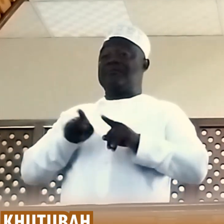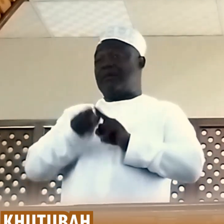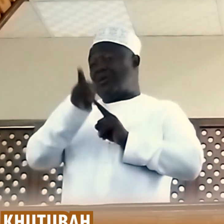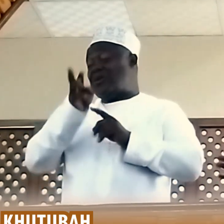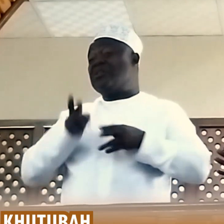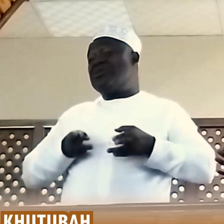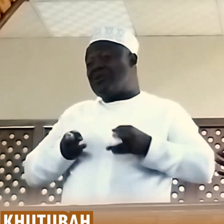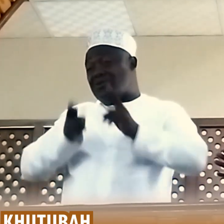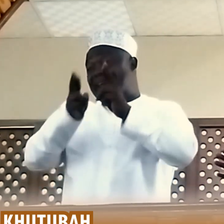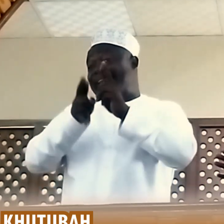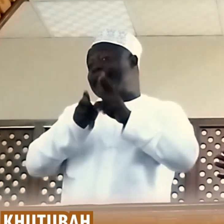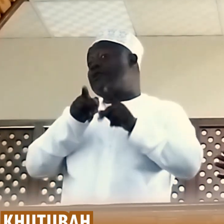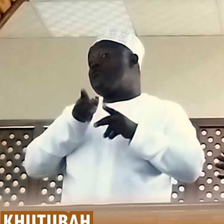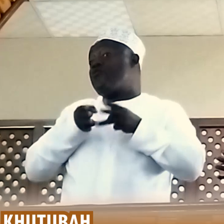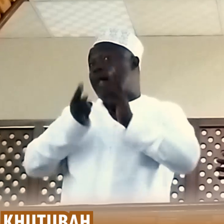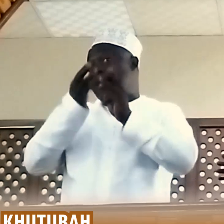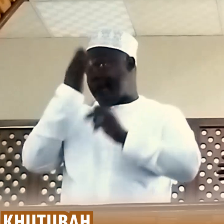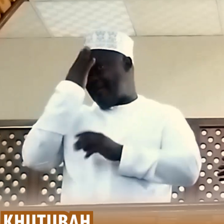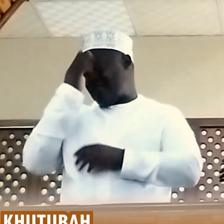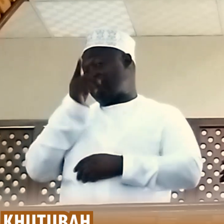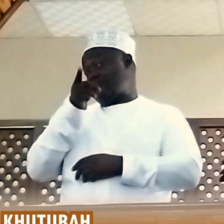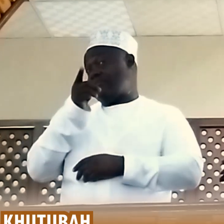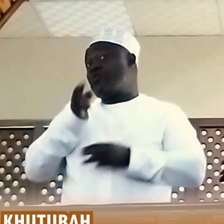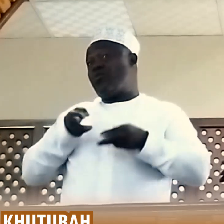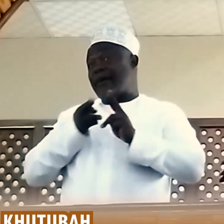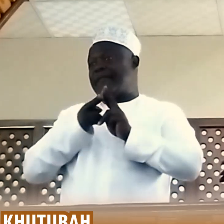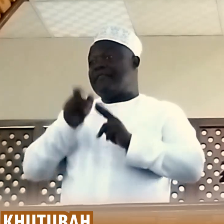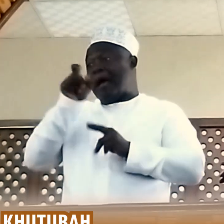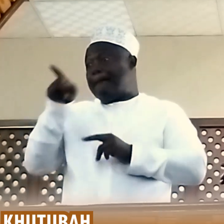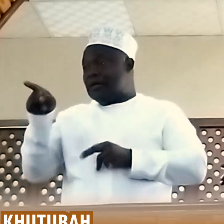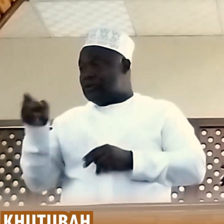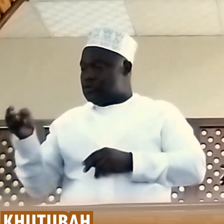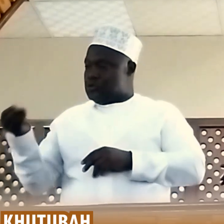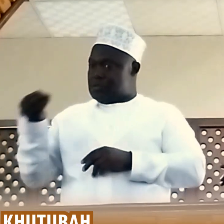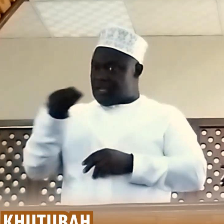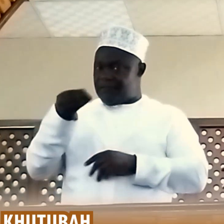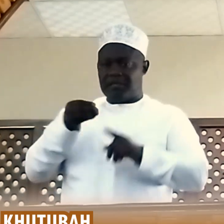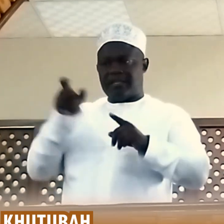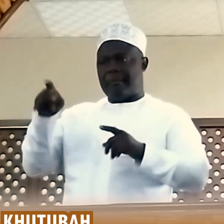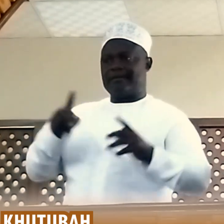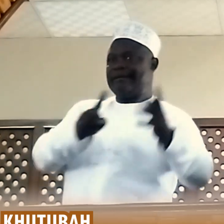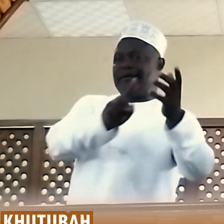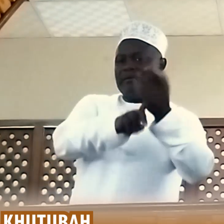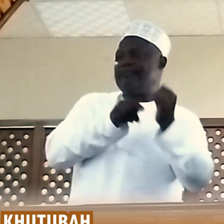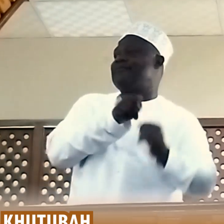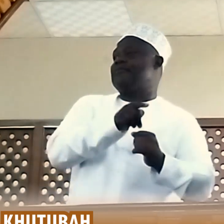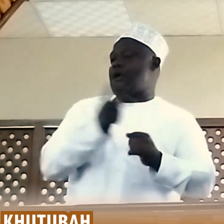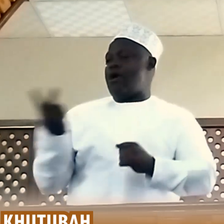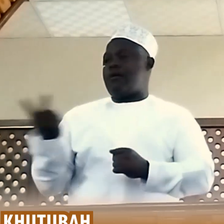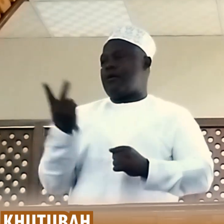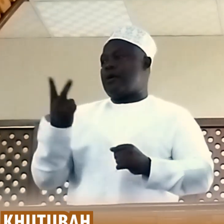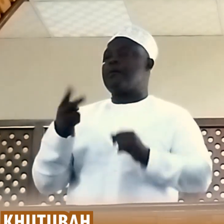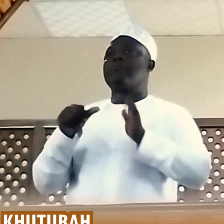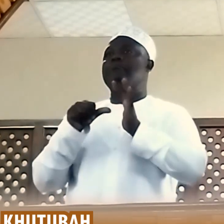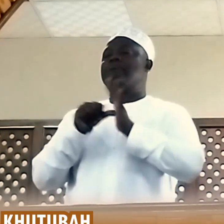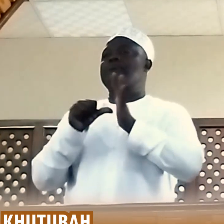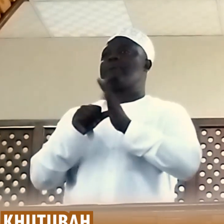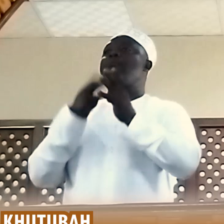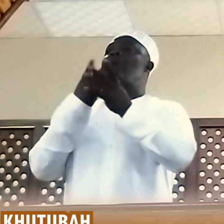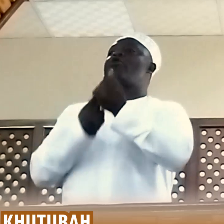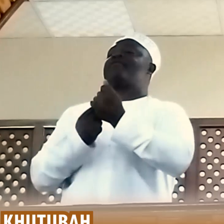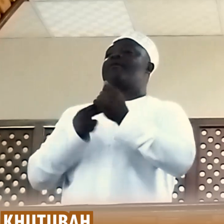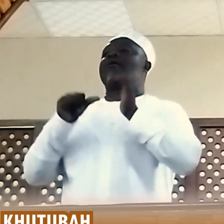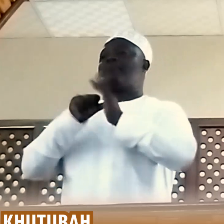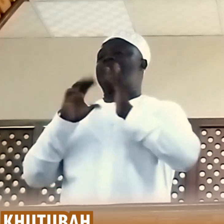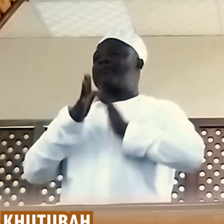N'olwekyo eryo kkubo lya busiraamu nti awaayo enguzi n'ono gwe bagiwa bonna baakabenje